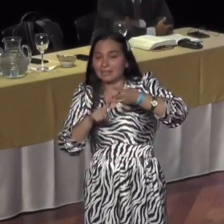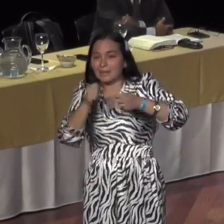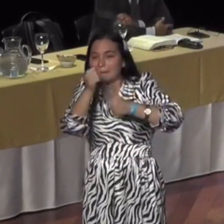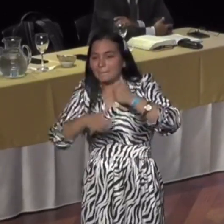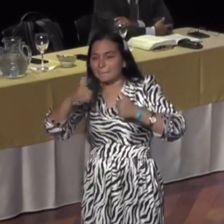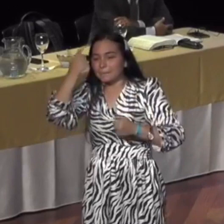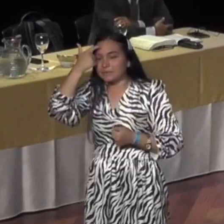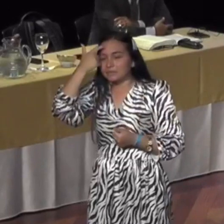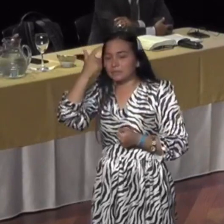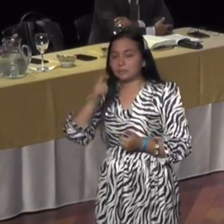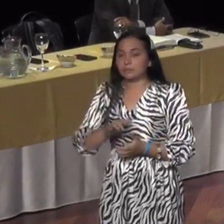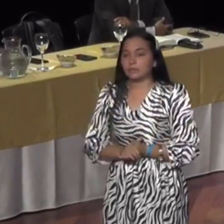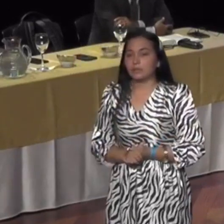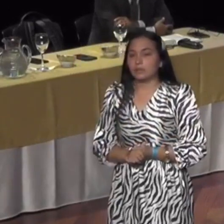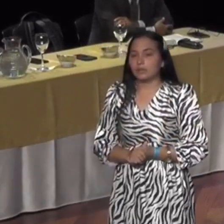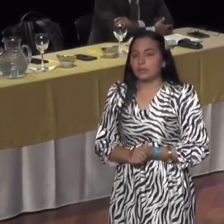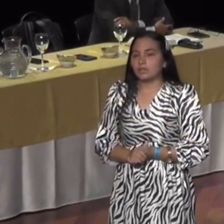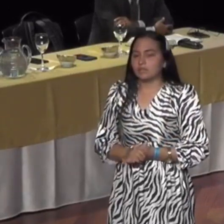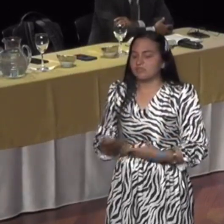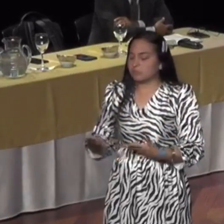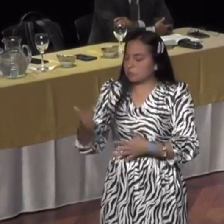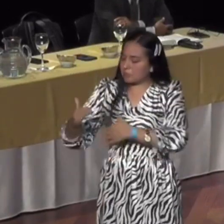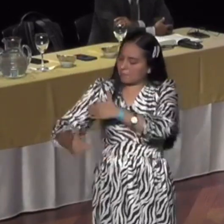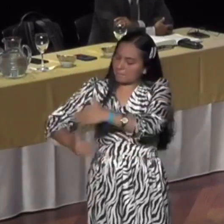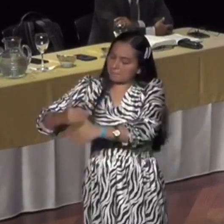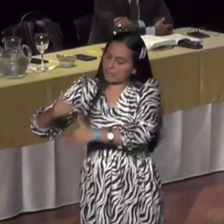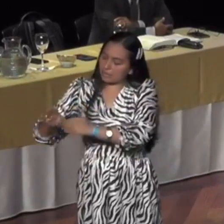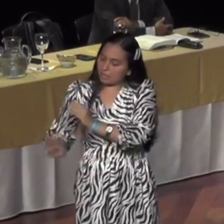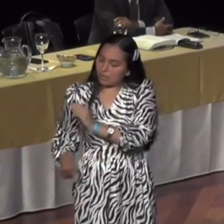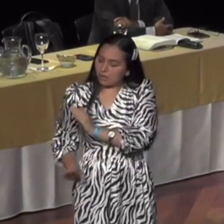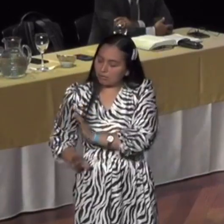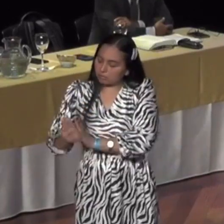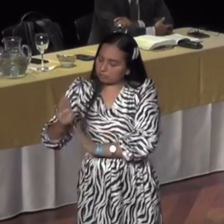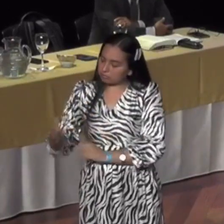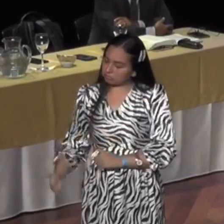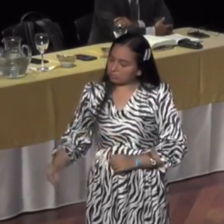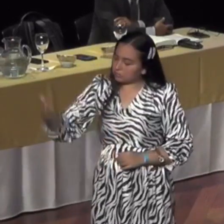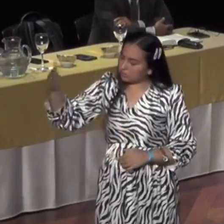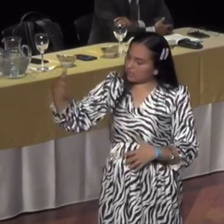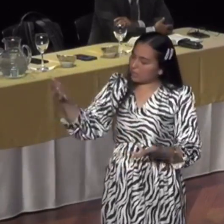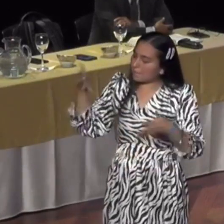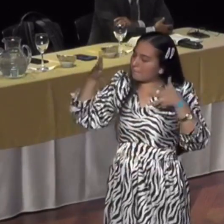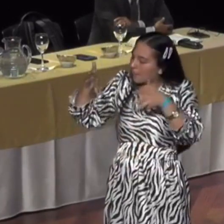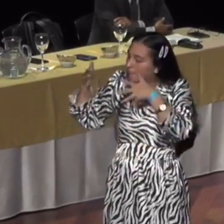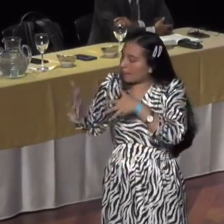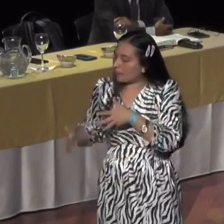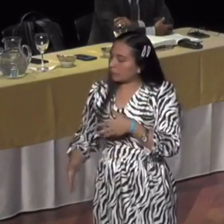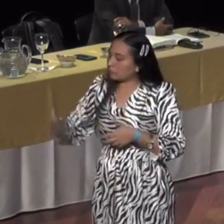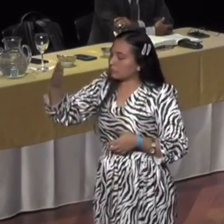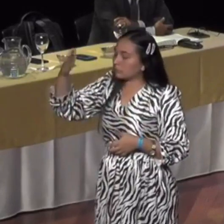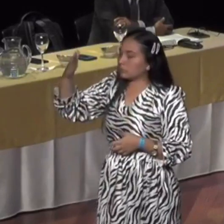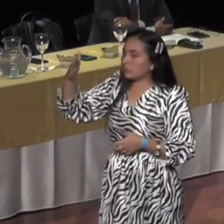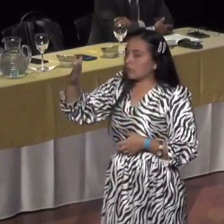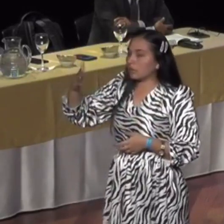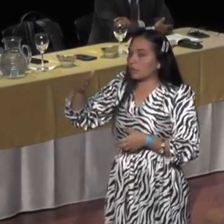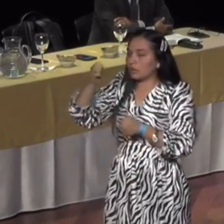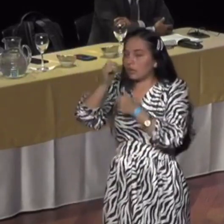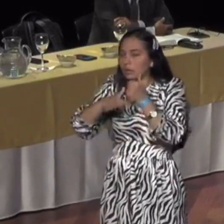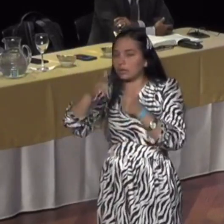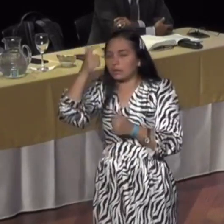como un espartano. Los egipcios tenían fama de ser